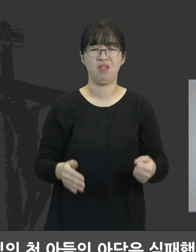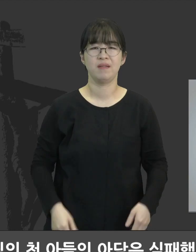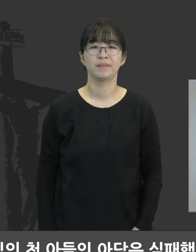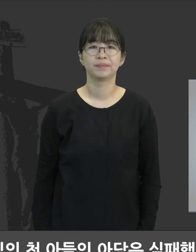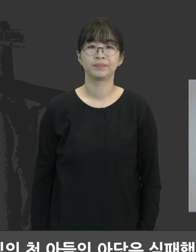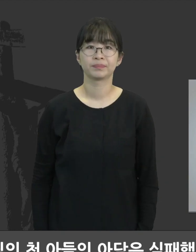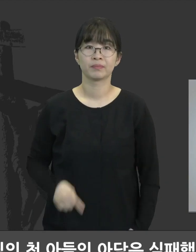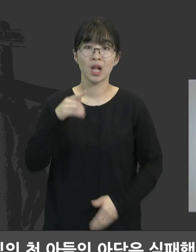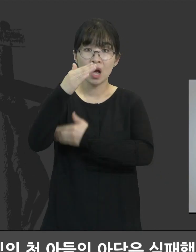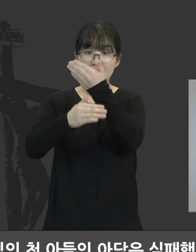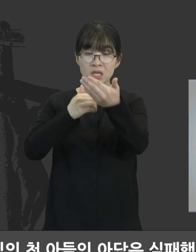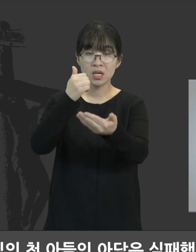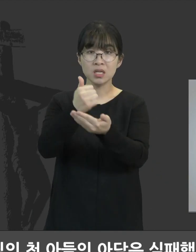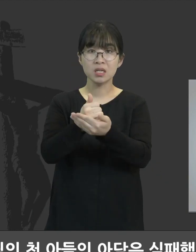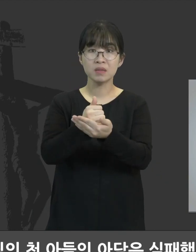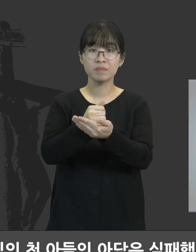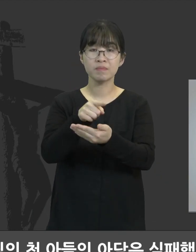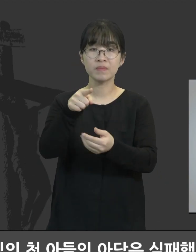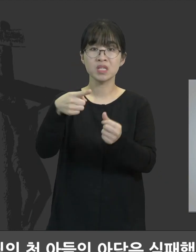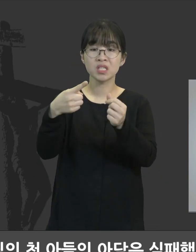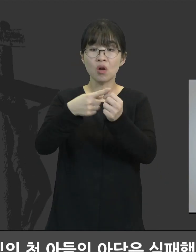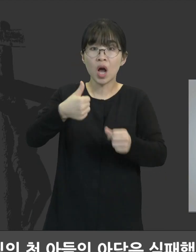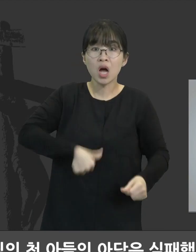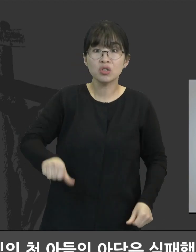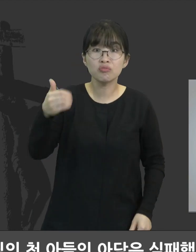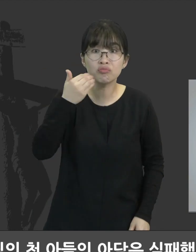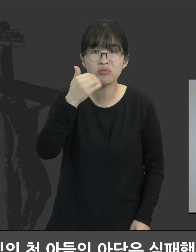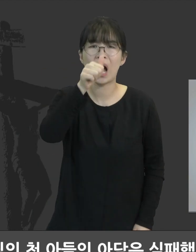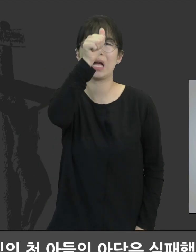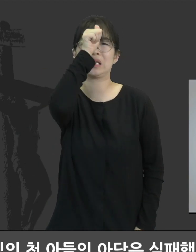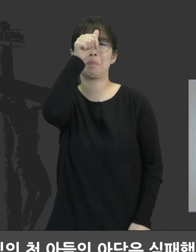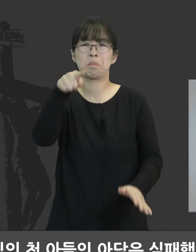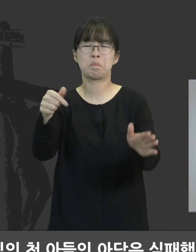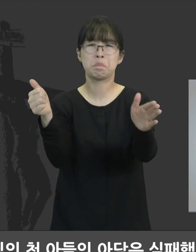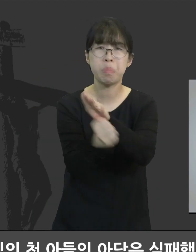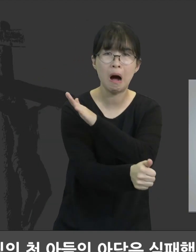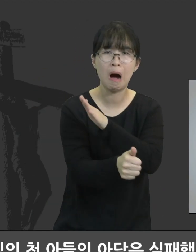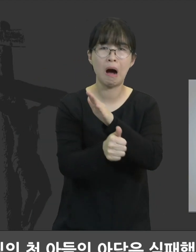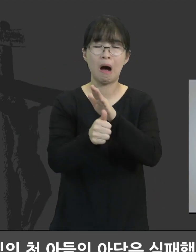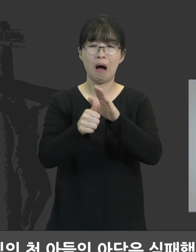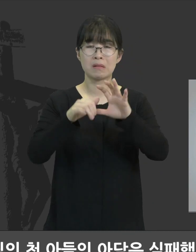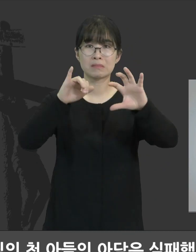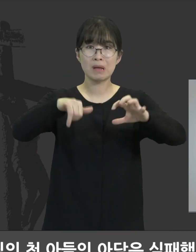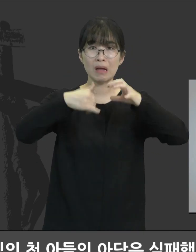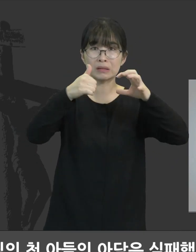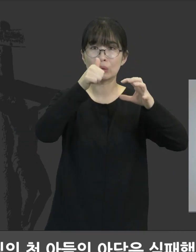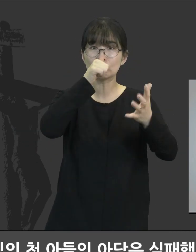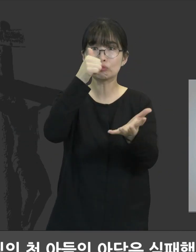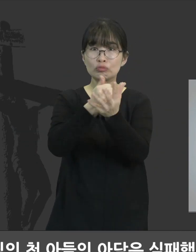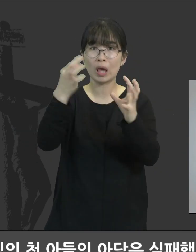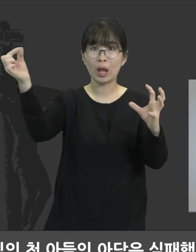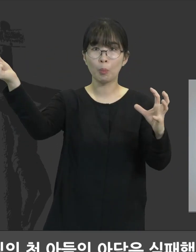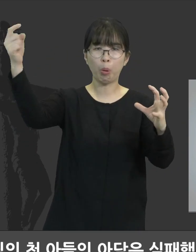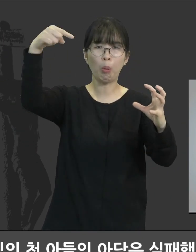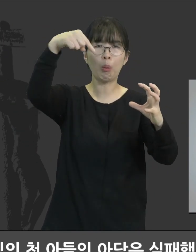첫 아들인 아담은 실패했고 죄가 세상에 들어왔습니다. 이스라엘 백성들 또한